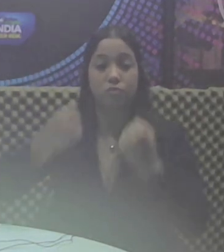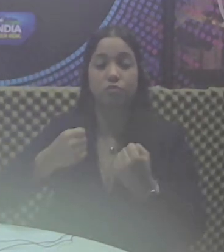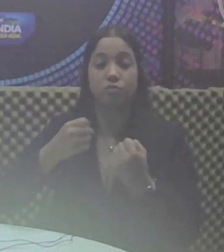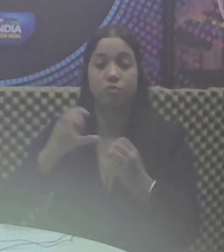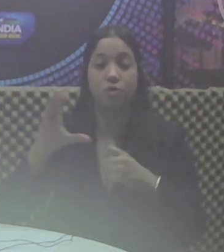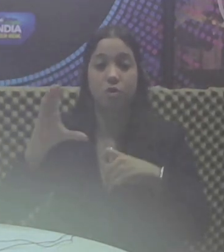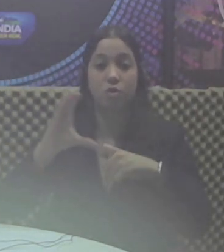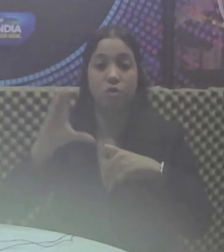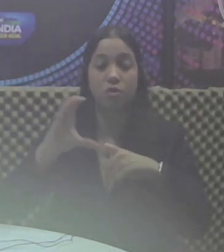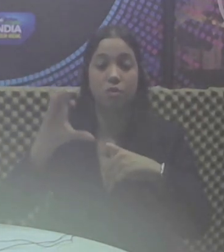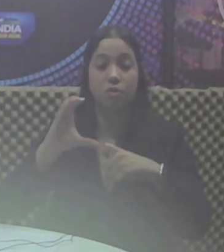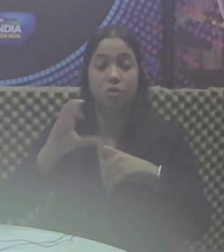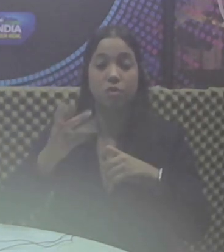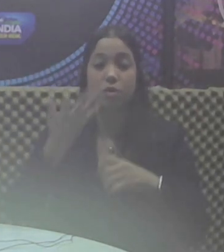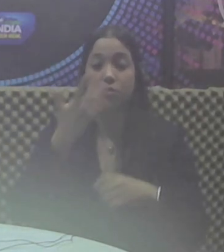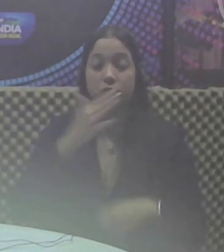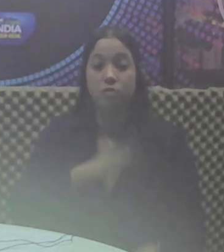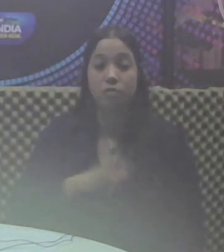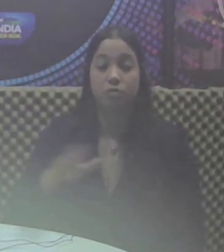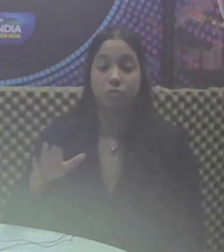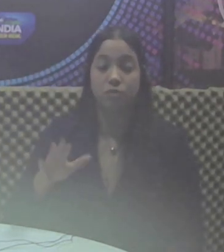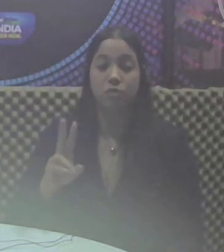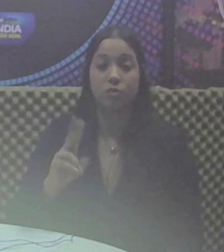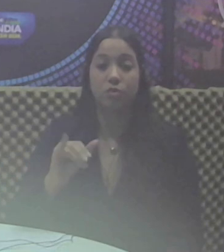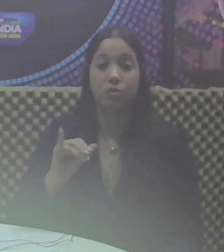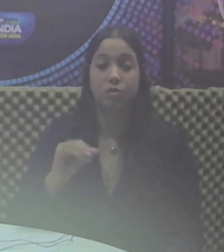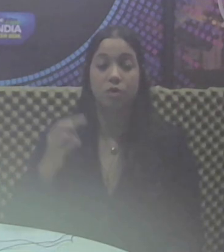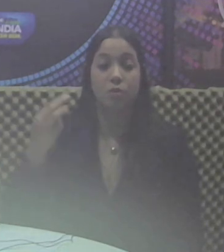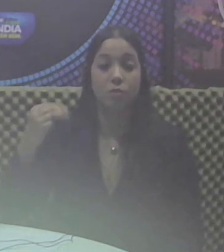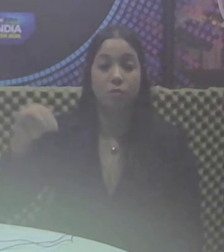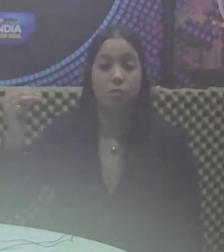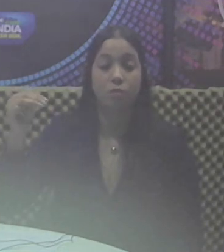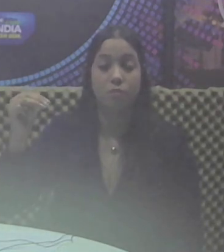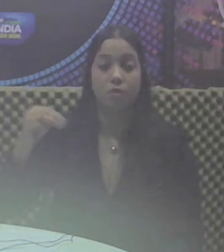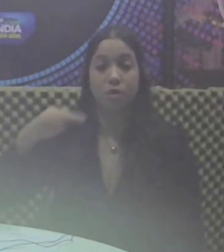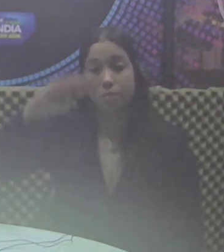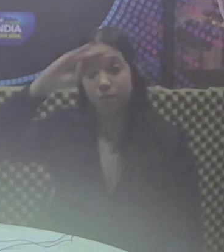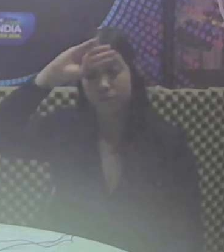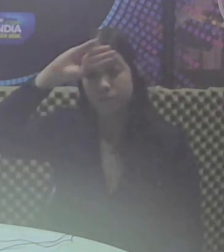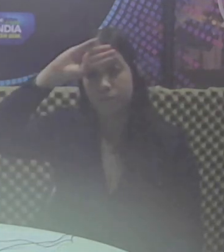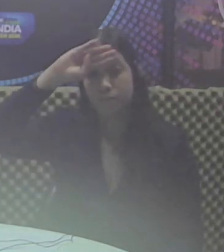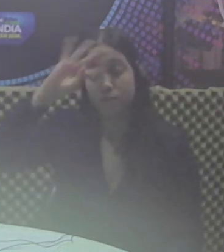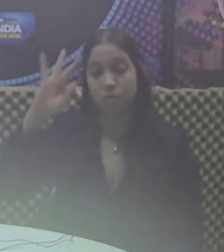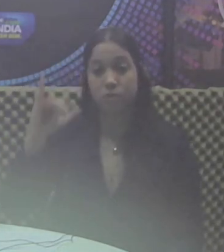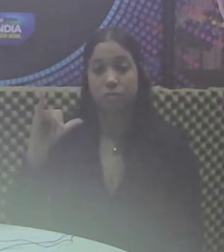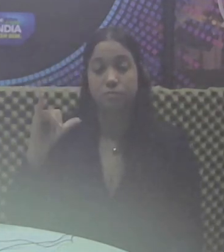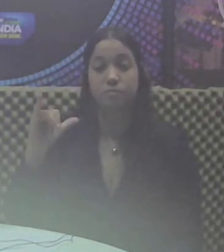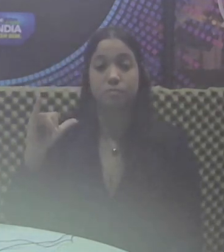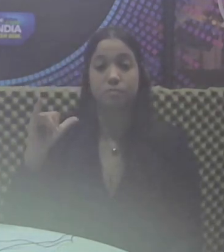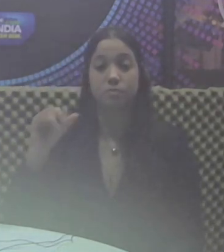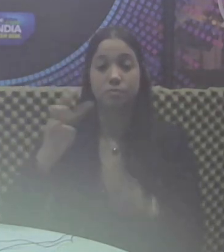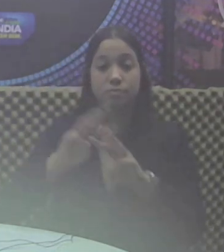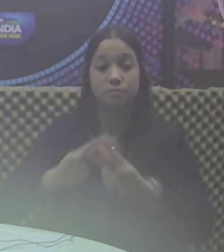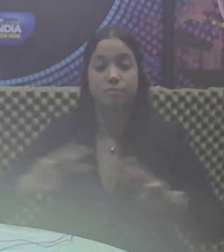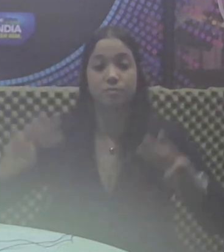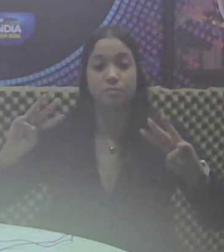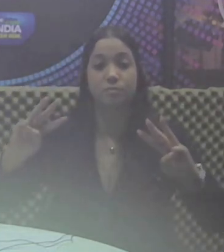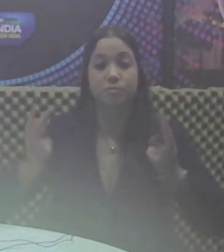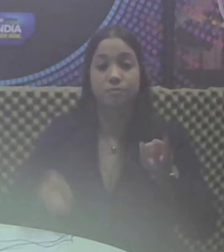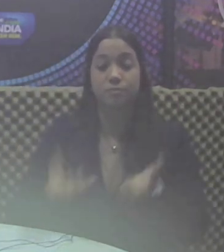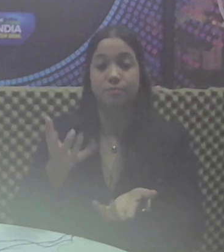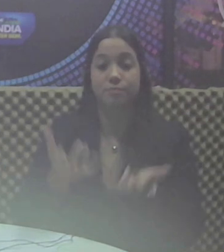geral e pediatras, e UAIS Morumbi, Pampulha, Tibere, Martins e